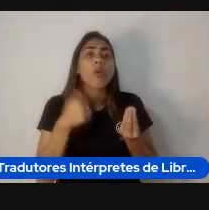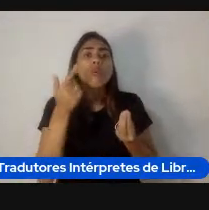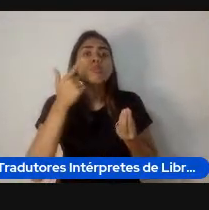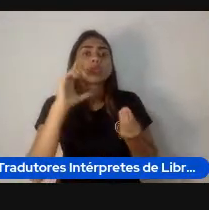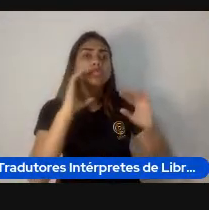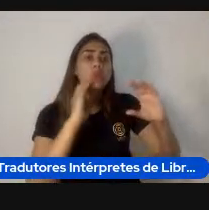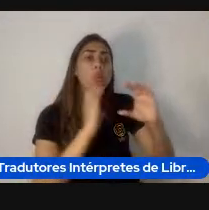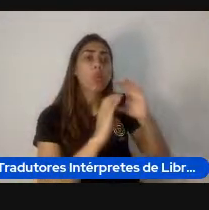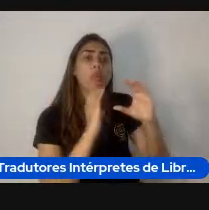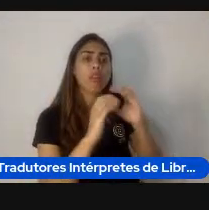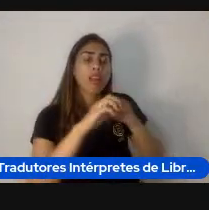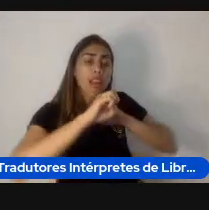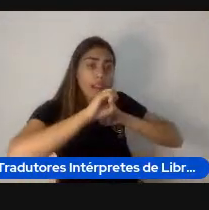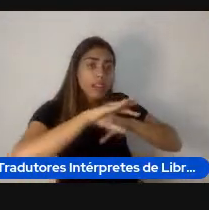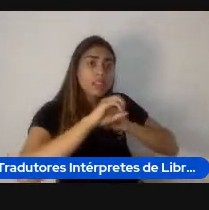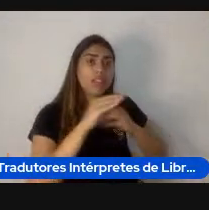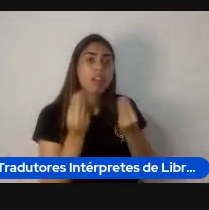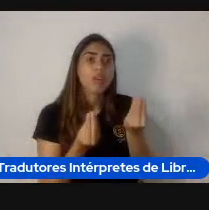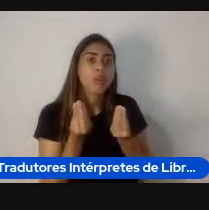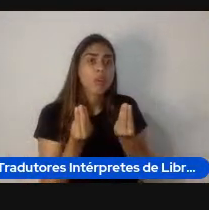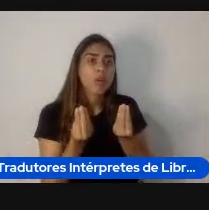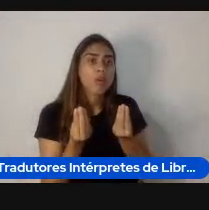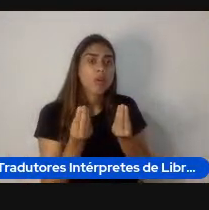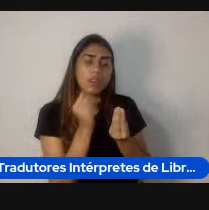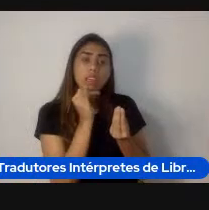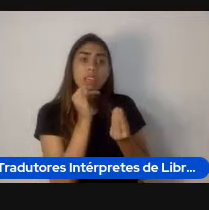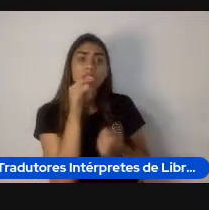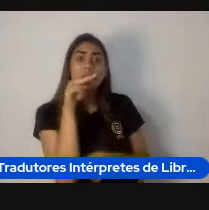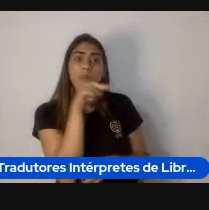trabalhando com os olhos? Eu tenho que explorar o que ele pode